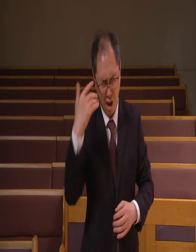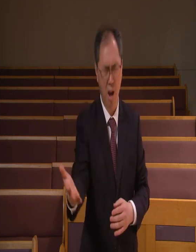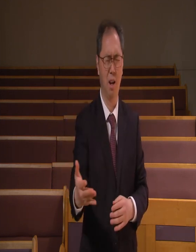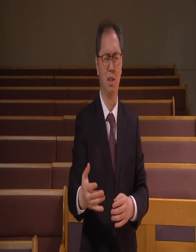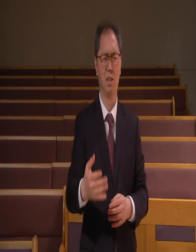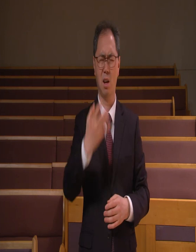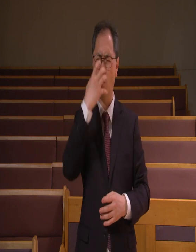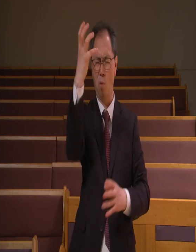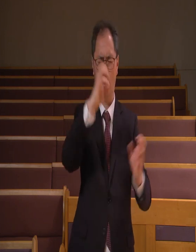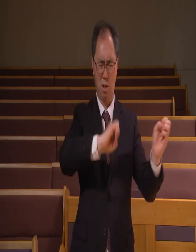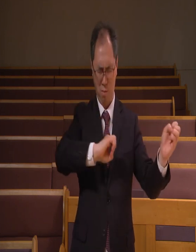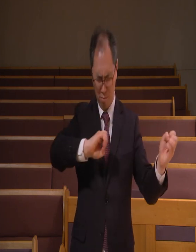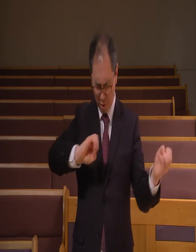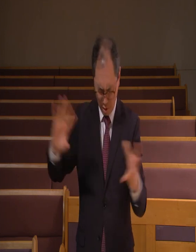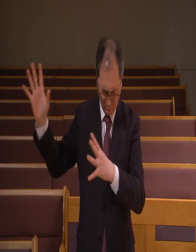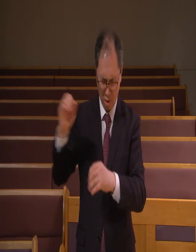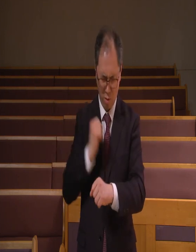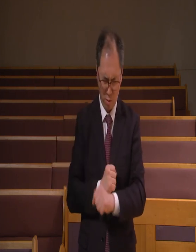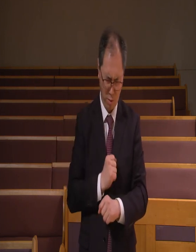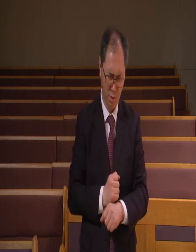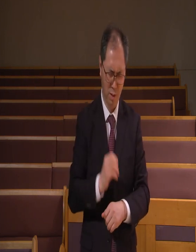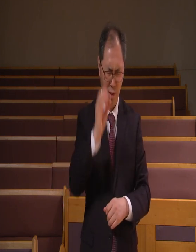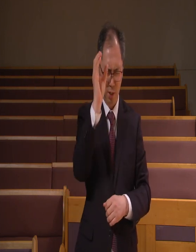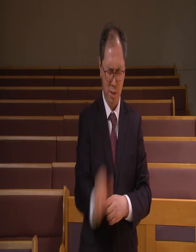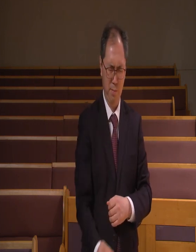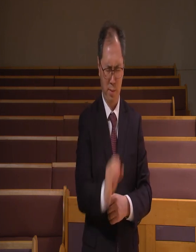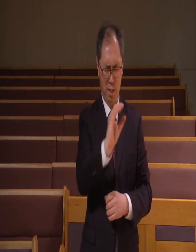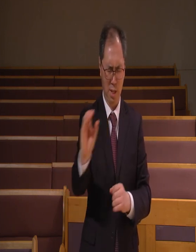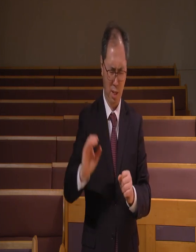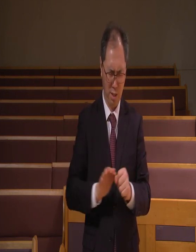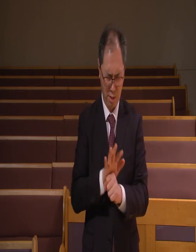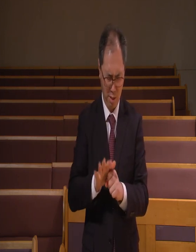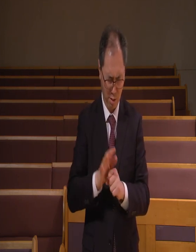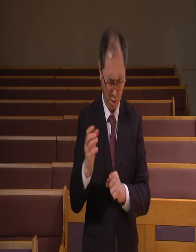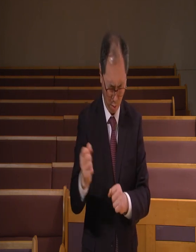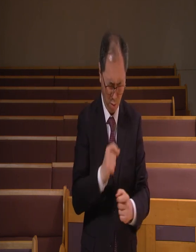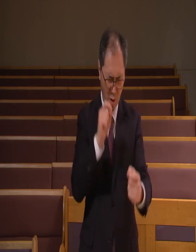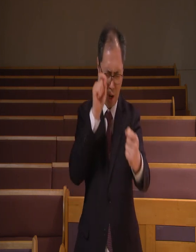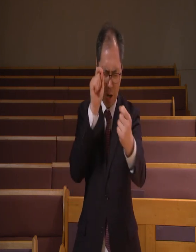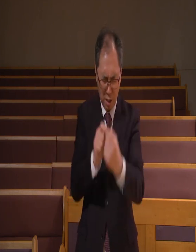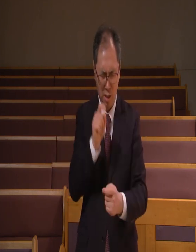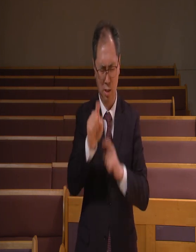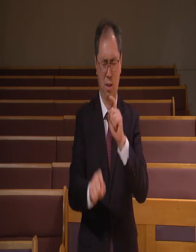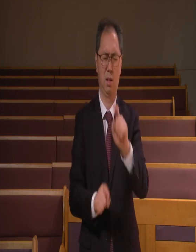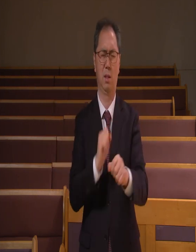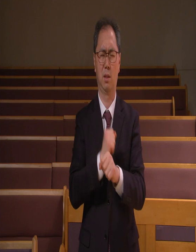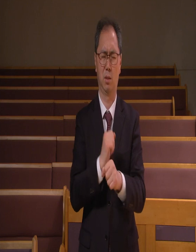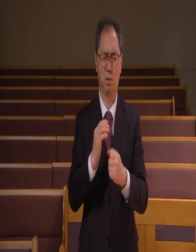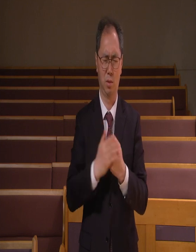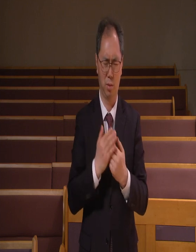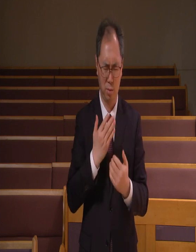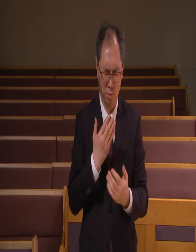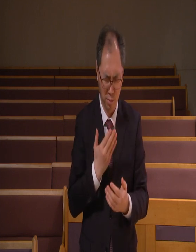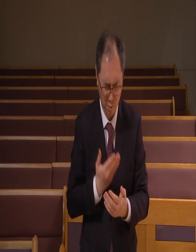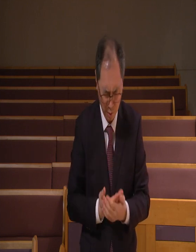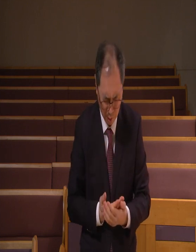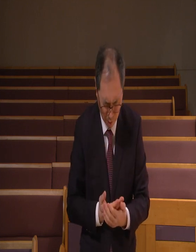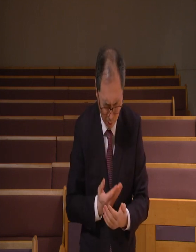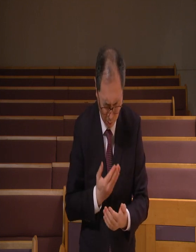주님의 구원과는 전혀 상관없었던 나. 그런데 하나님, 그런 나를 주님께서 불쌍히 여기셔서